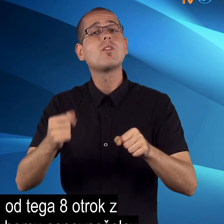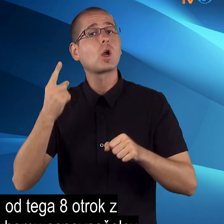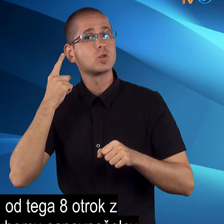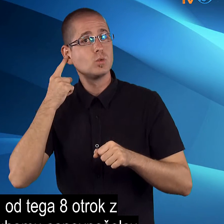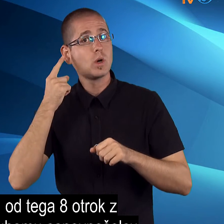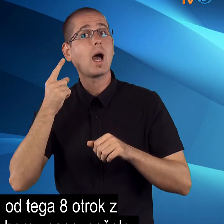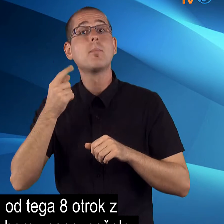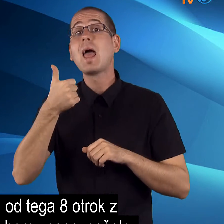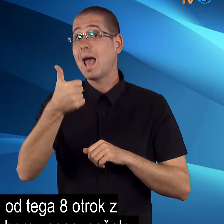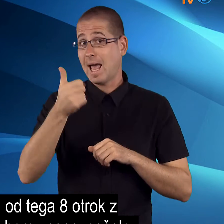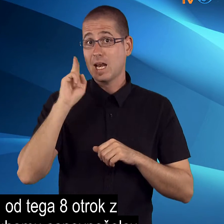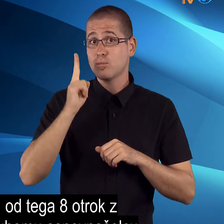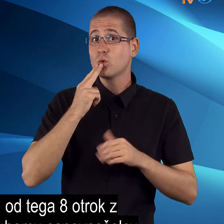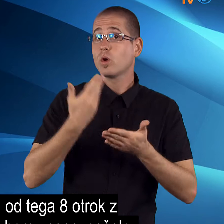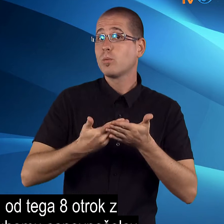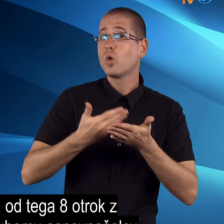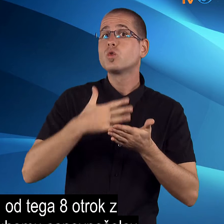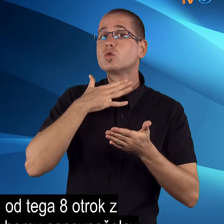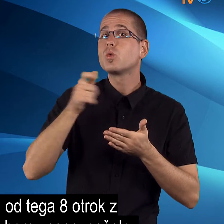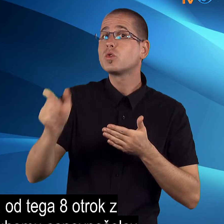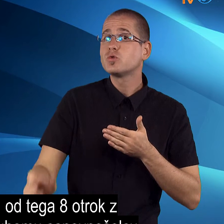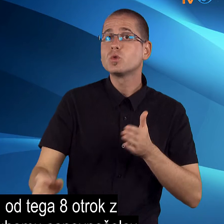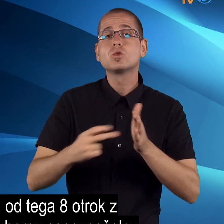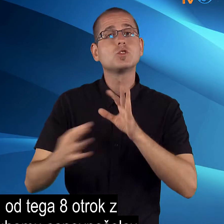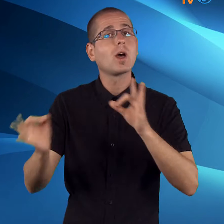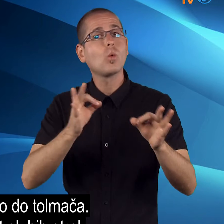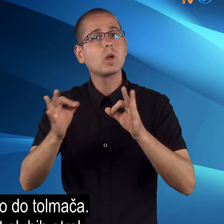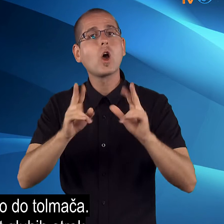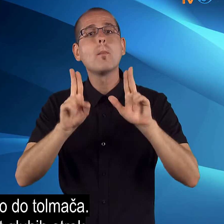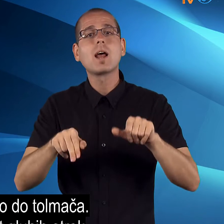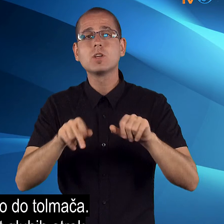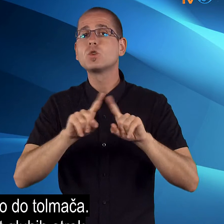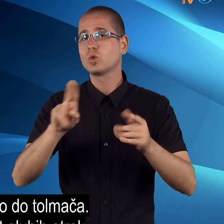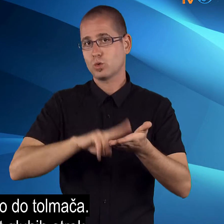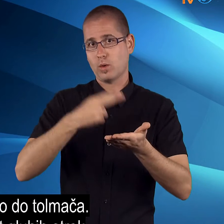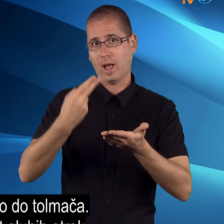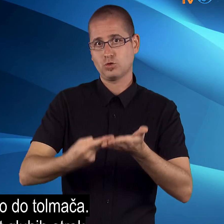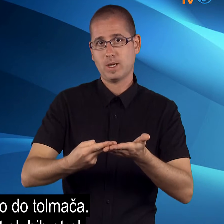okvaro sluha, enemu gluhemu osnovnošolcu še urejajo pravico do tolmača.